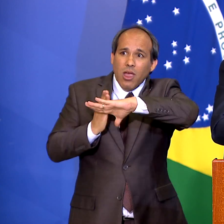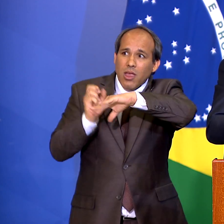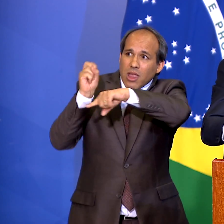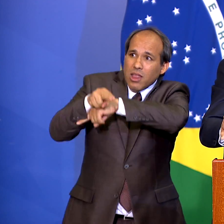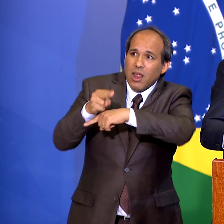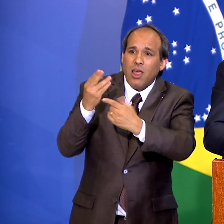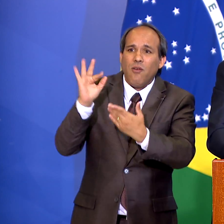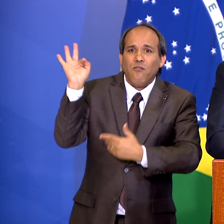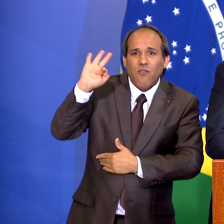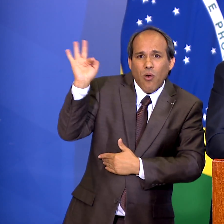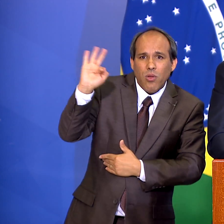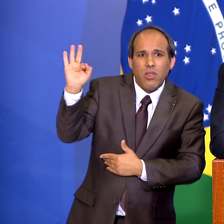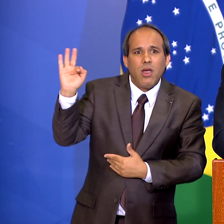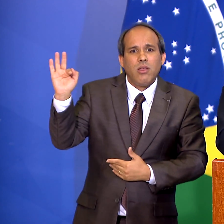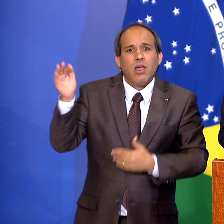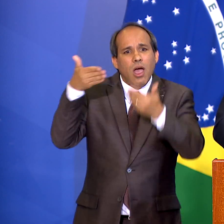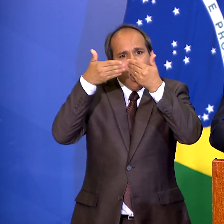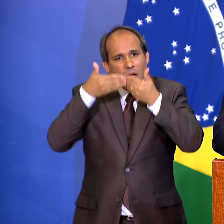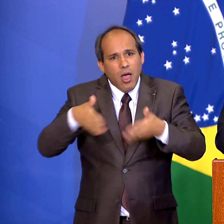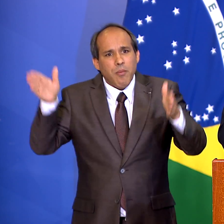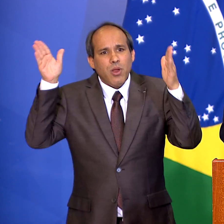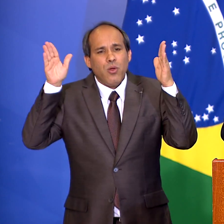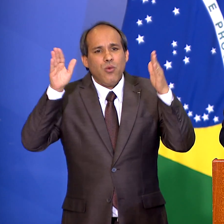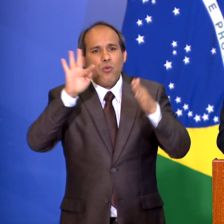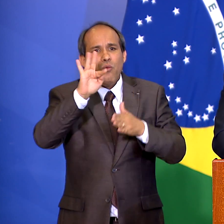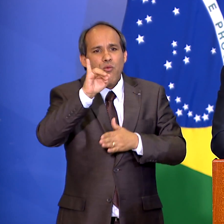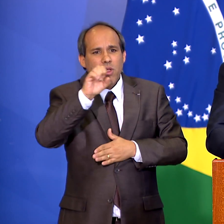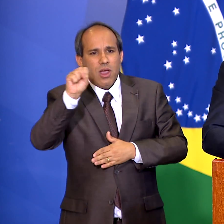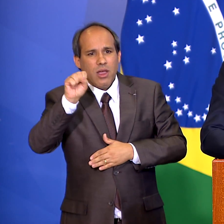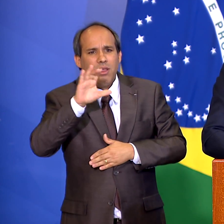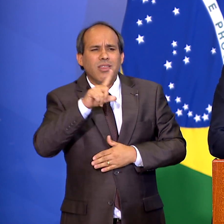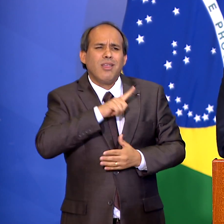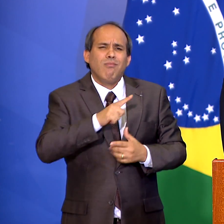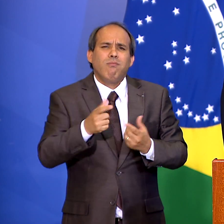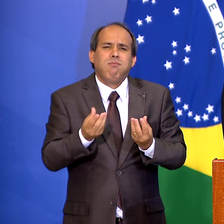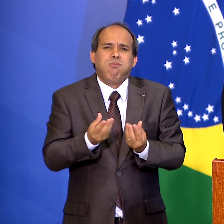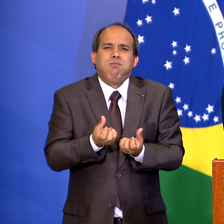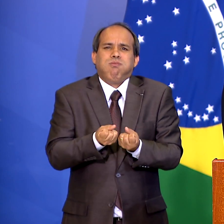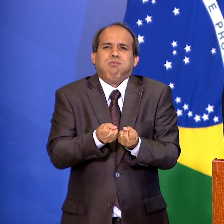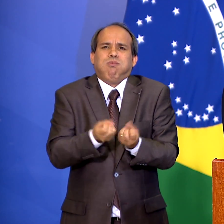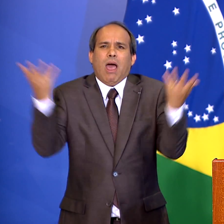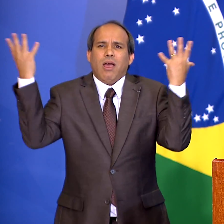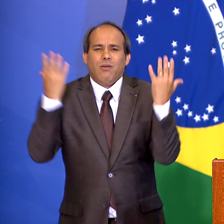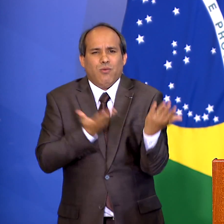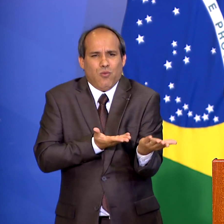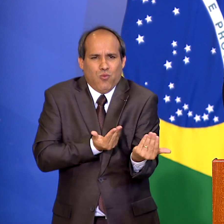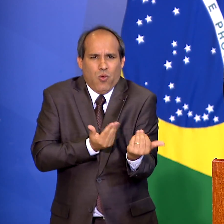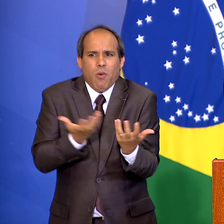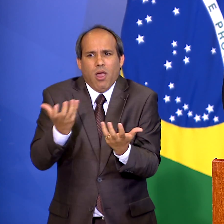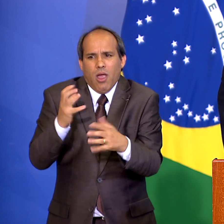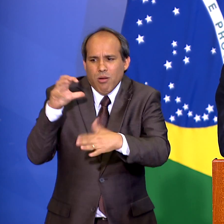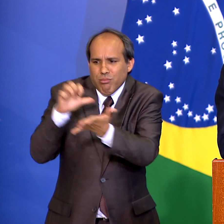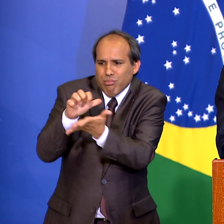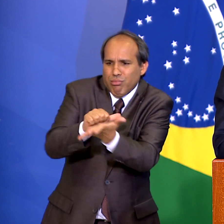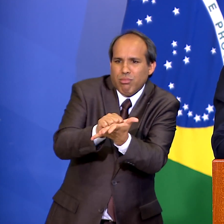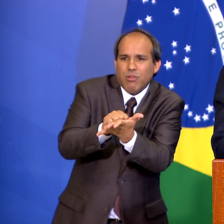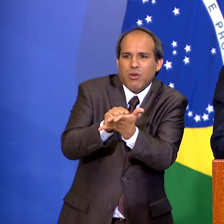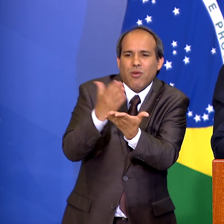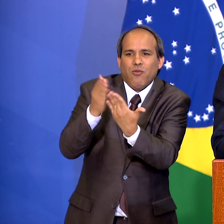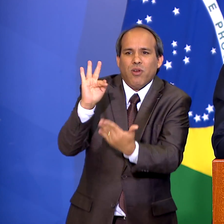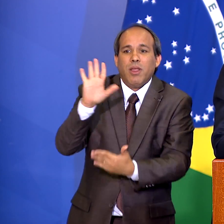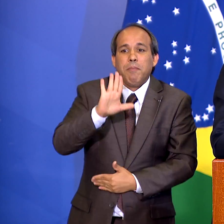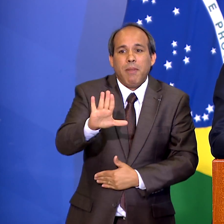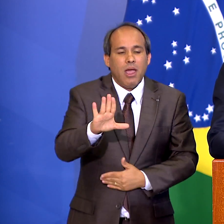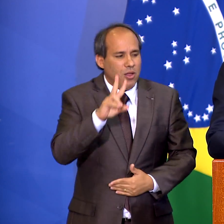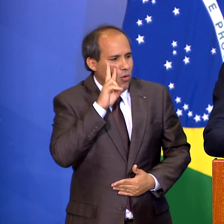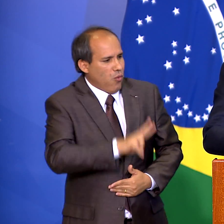E foi aberto uma quantidade enorme de jovens a fazer o FIES. E, hoje em dia, os números